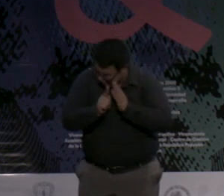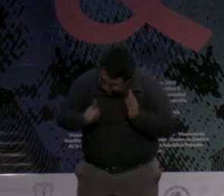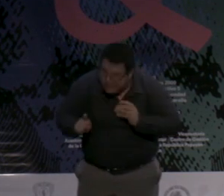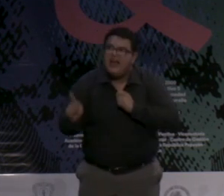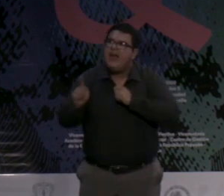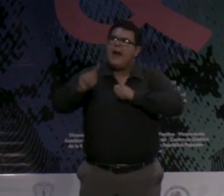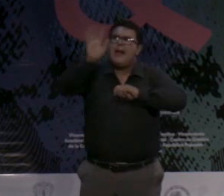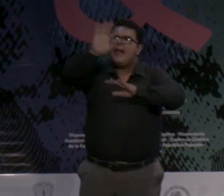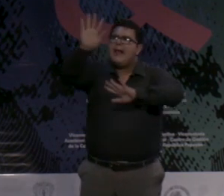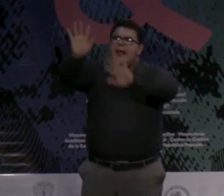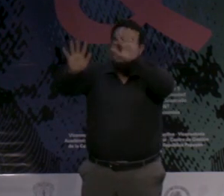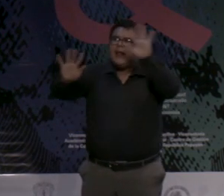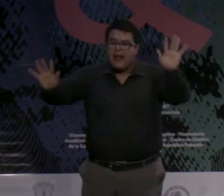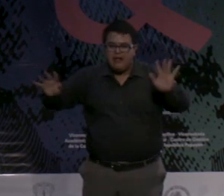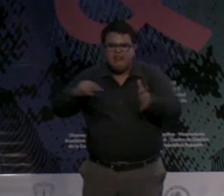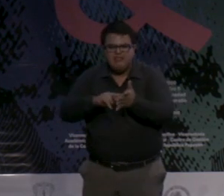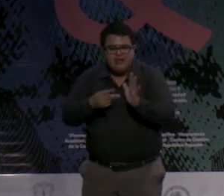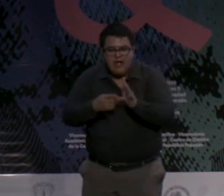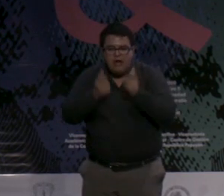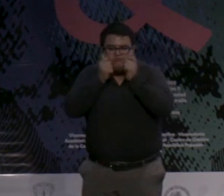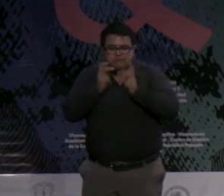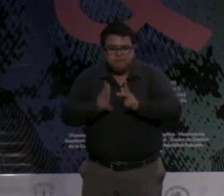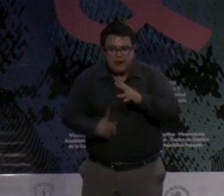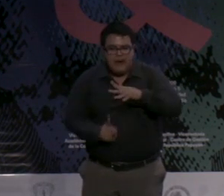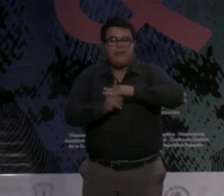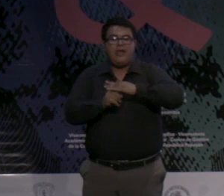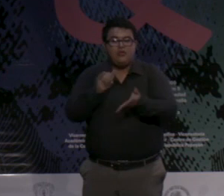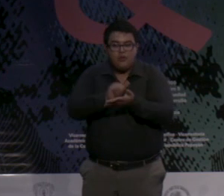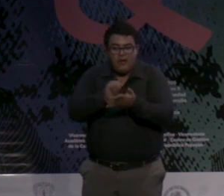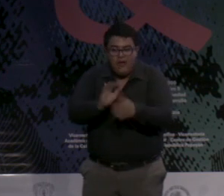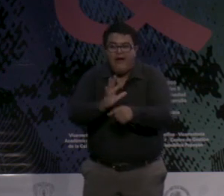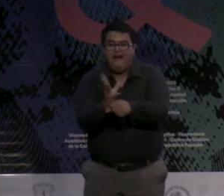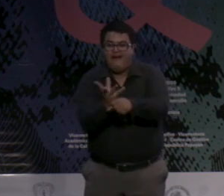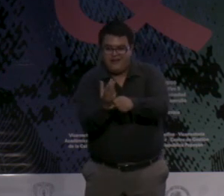esto nos debe decir algo sobre el origen de la humanidad y sobre el origen del arte.